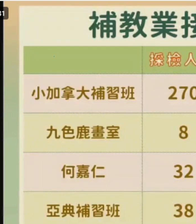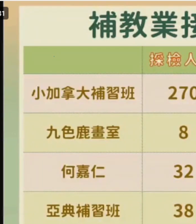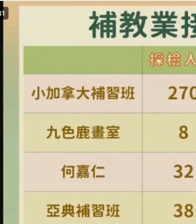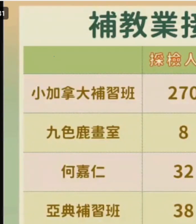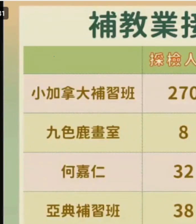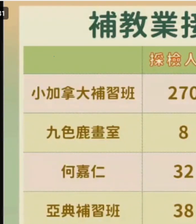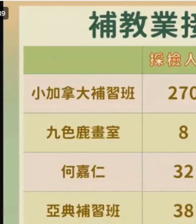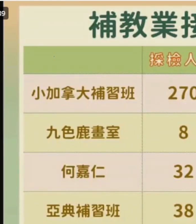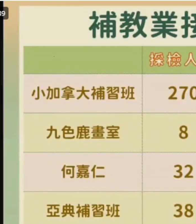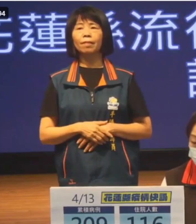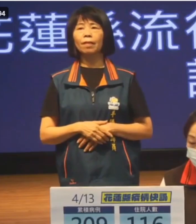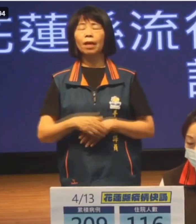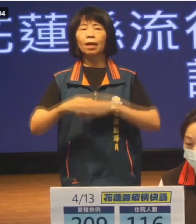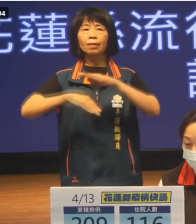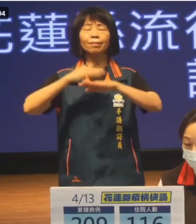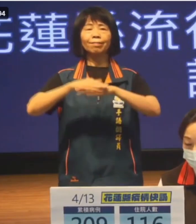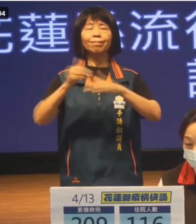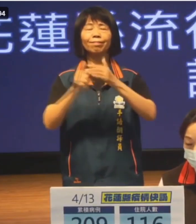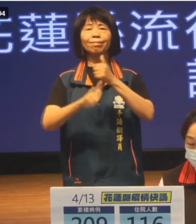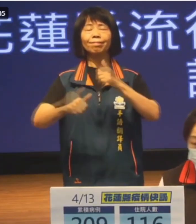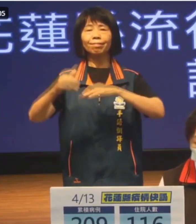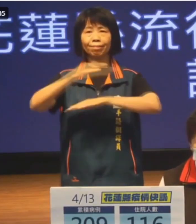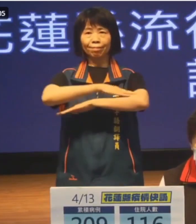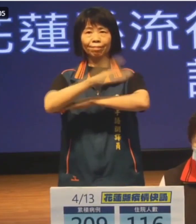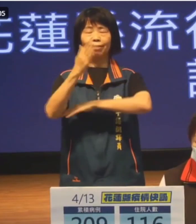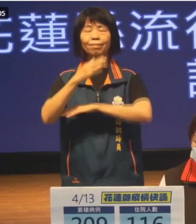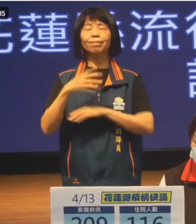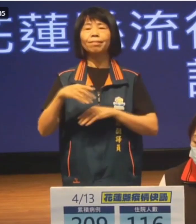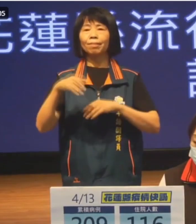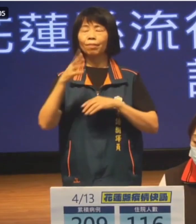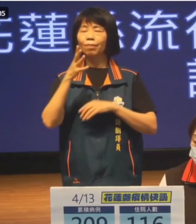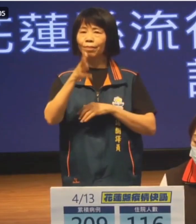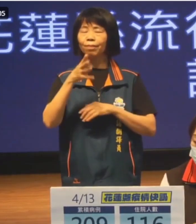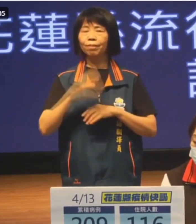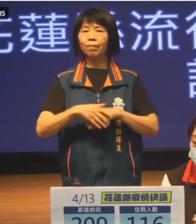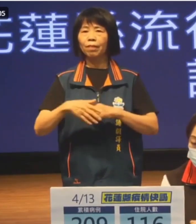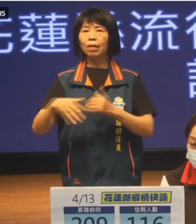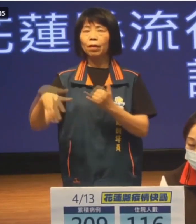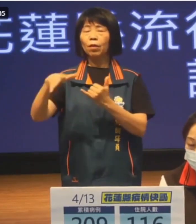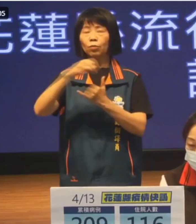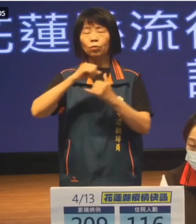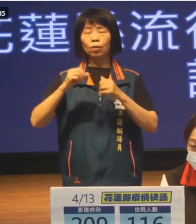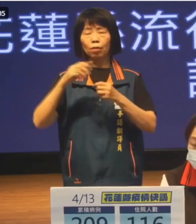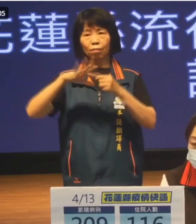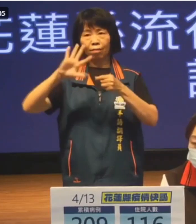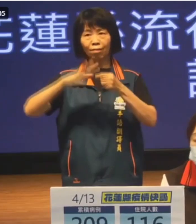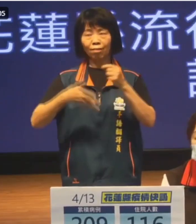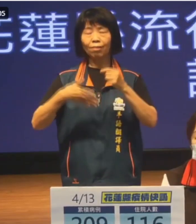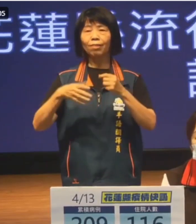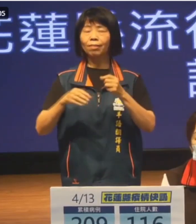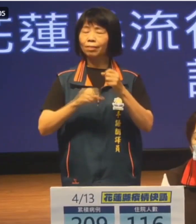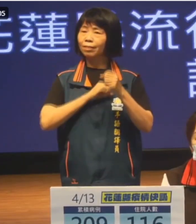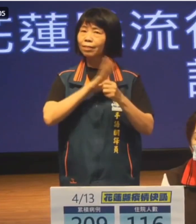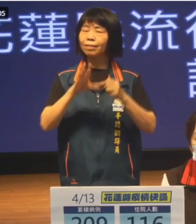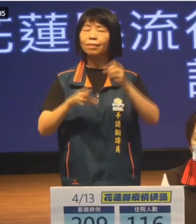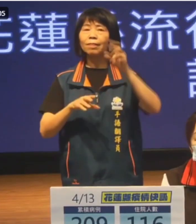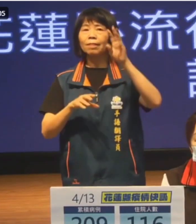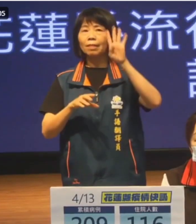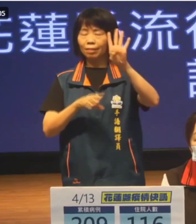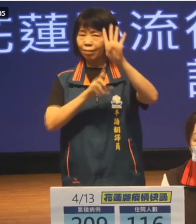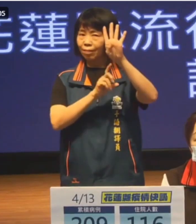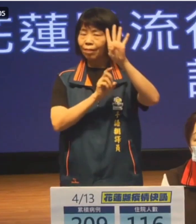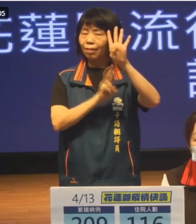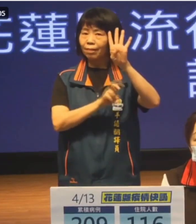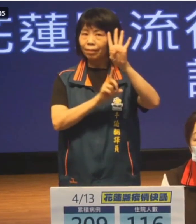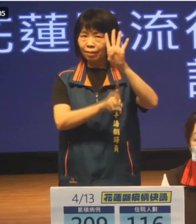55位尚未采检。 生日报记者廖威廉1点提问，全中印结束为4月21日，22日为星期